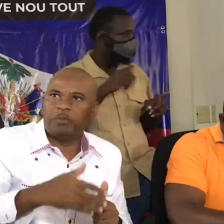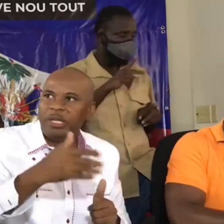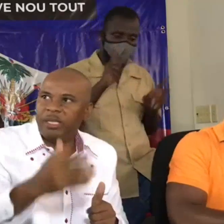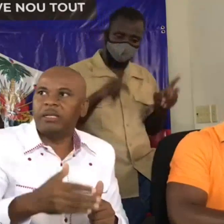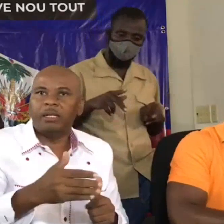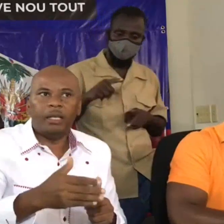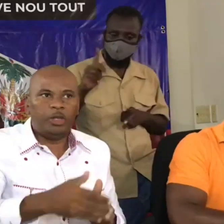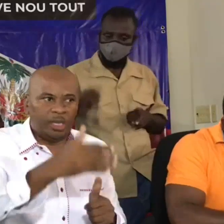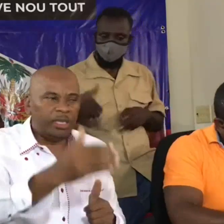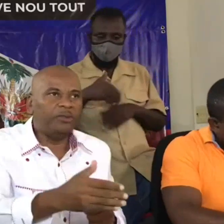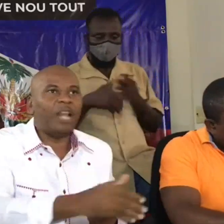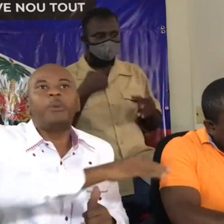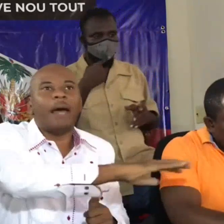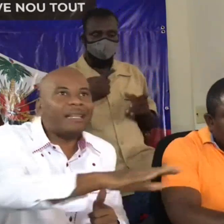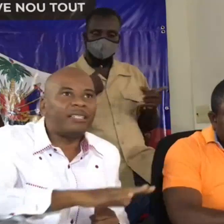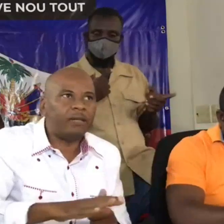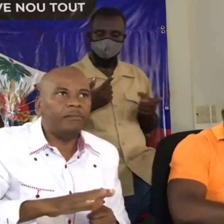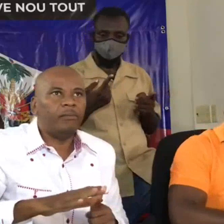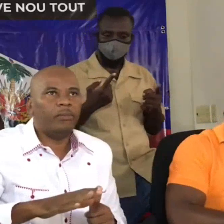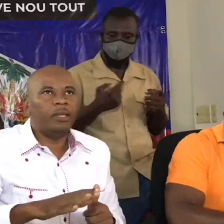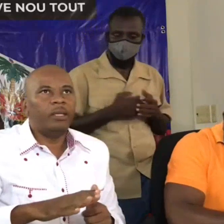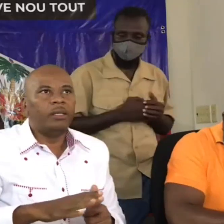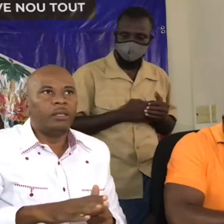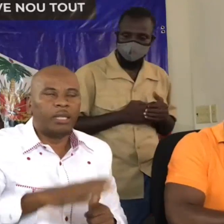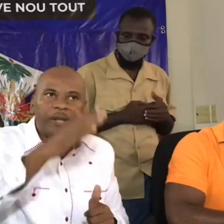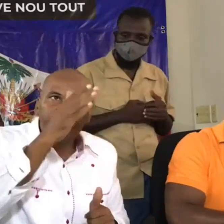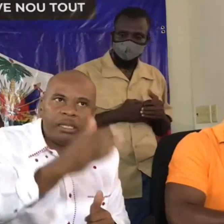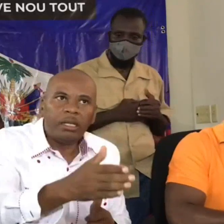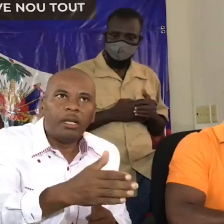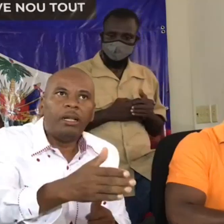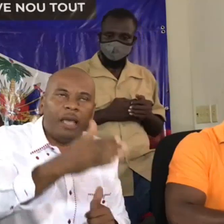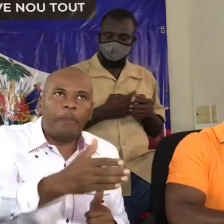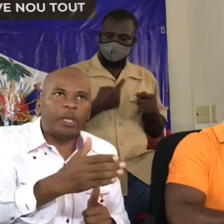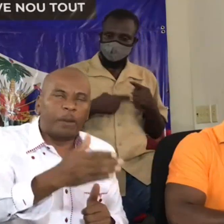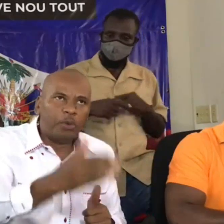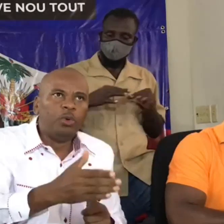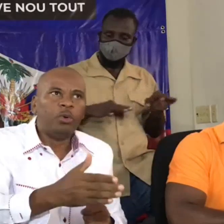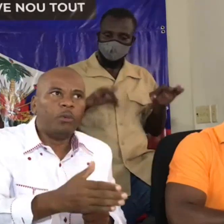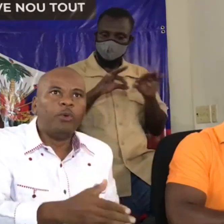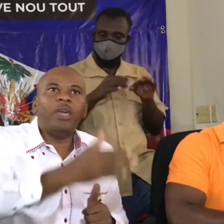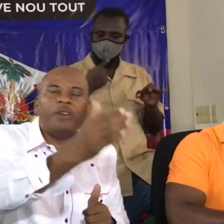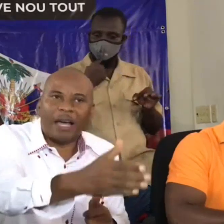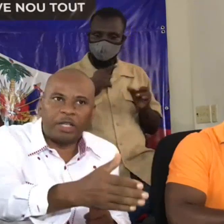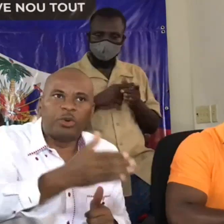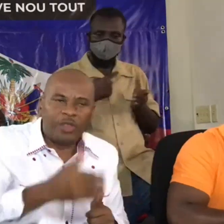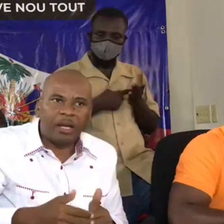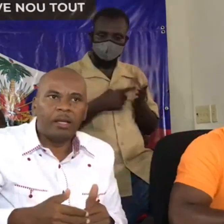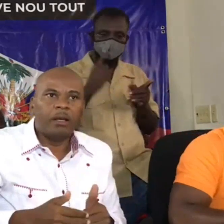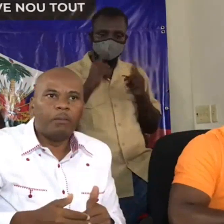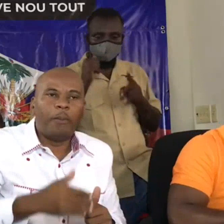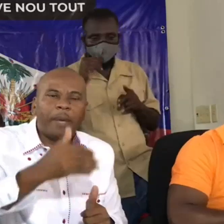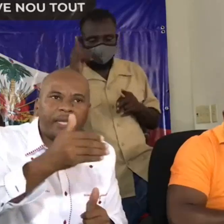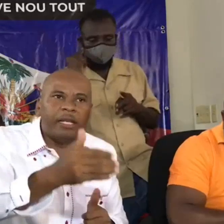force politique et société civile là, nous préparons déjà. Ça veut dire, il est important pour nous pour évacuer